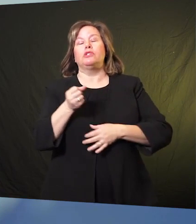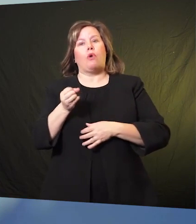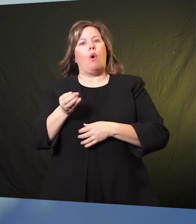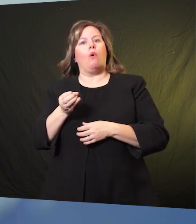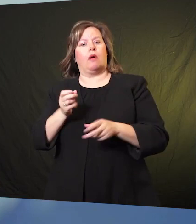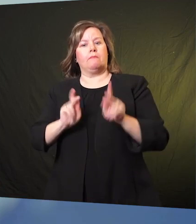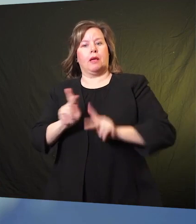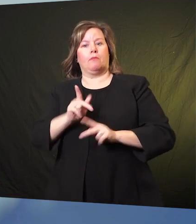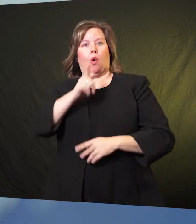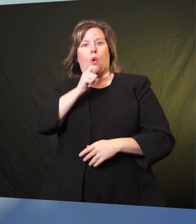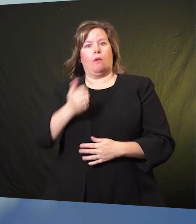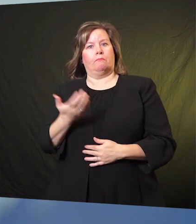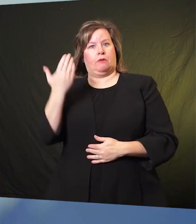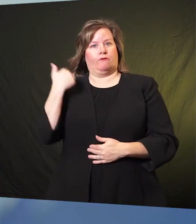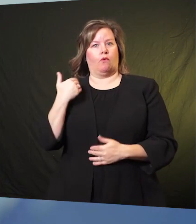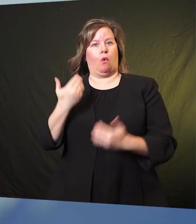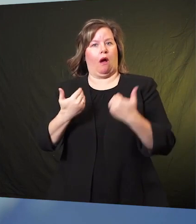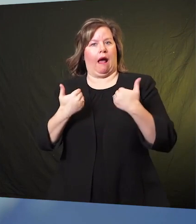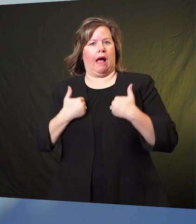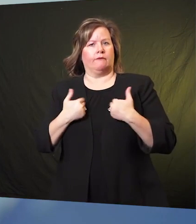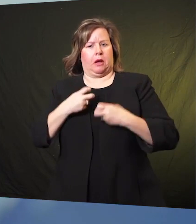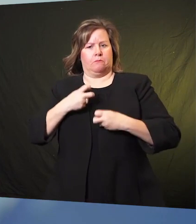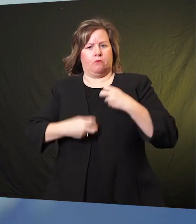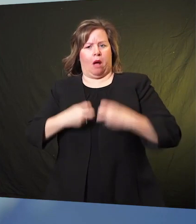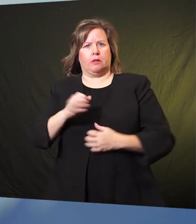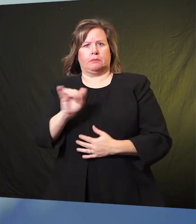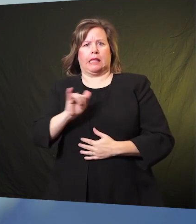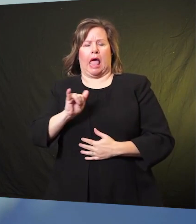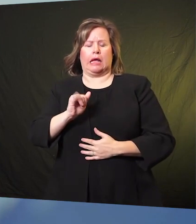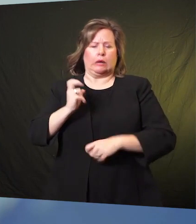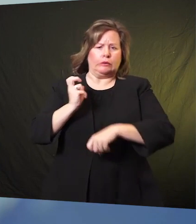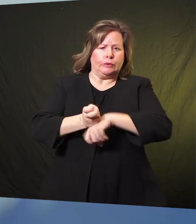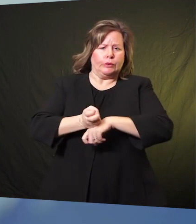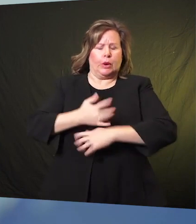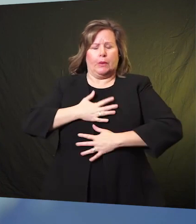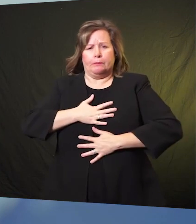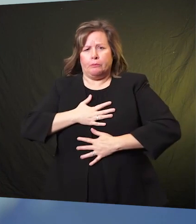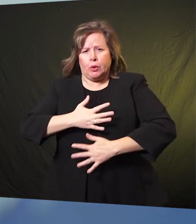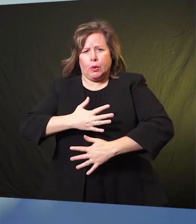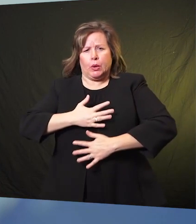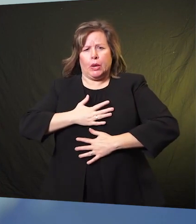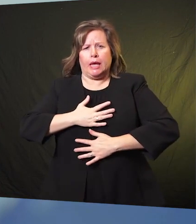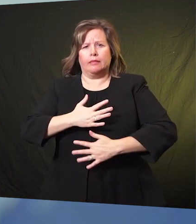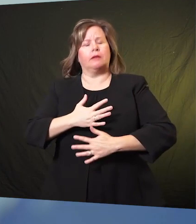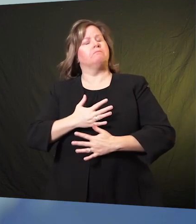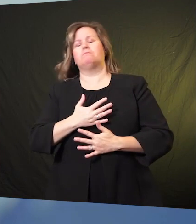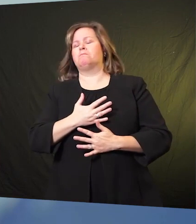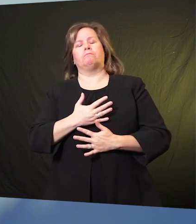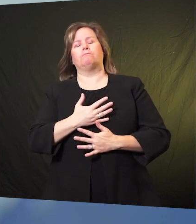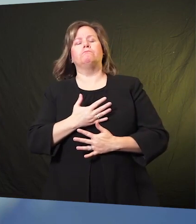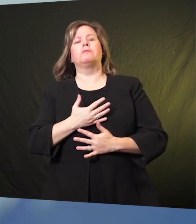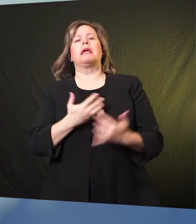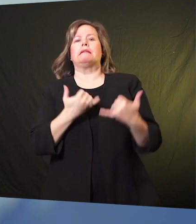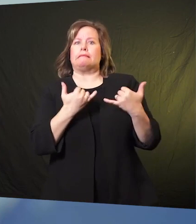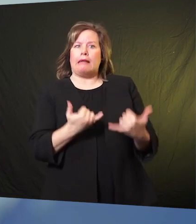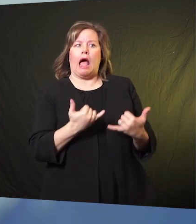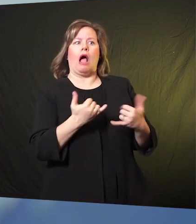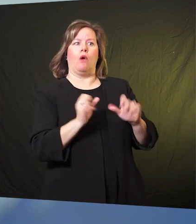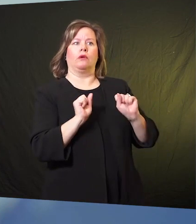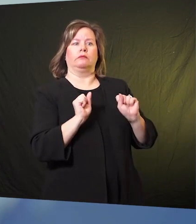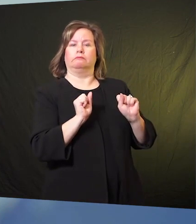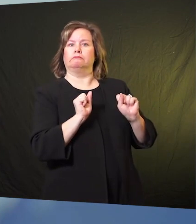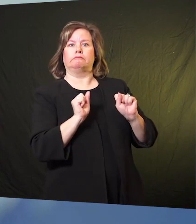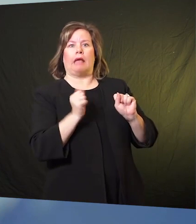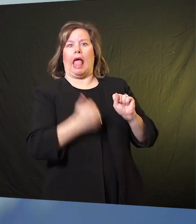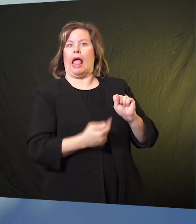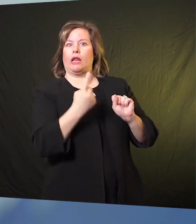respirar que los criterios de s han ampliado para incluir a cualquier persona que está experimentando los síntomas